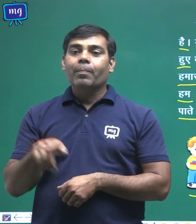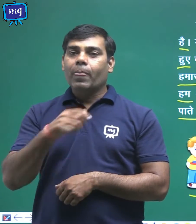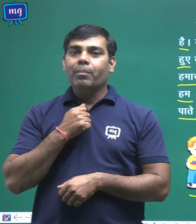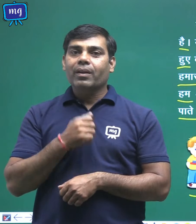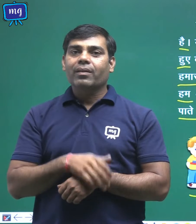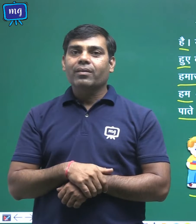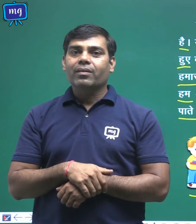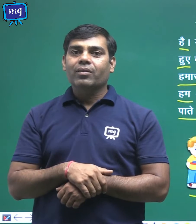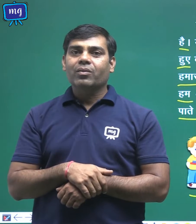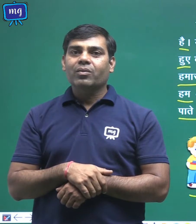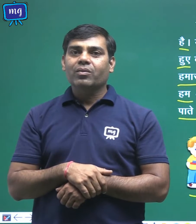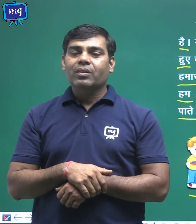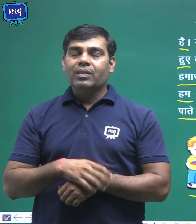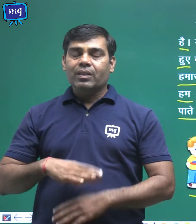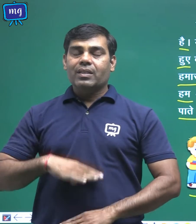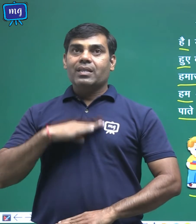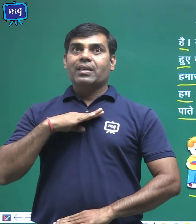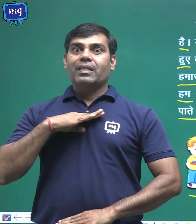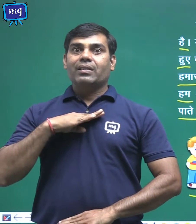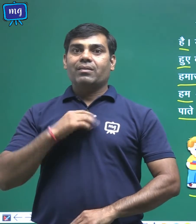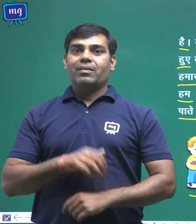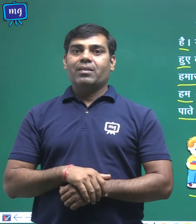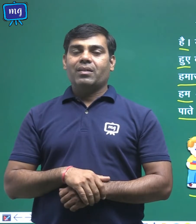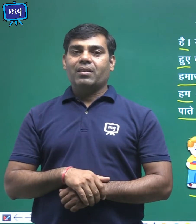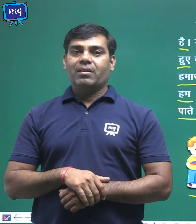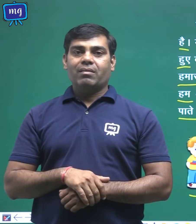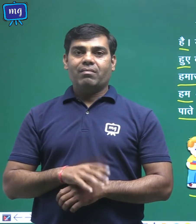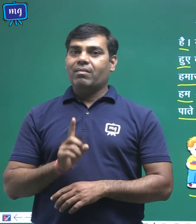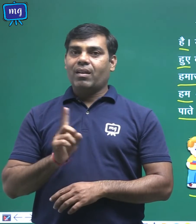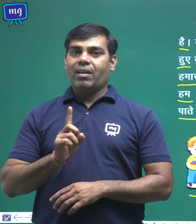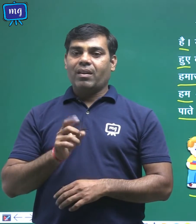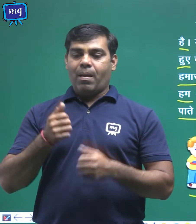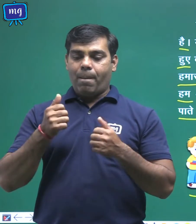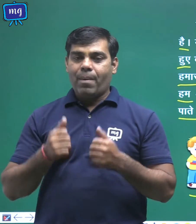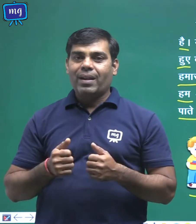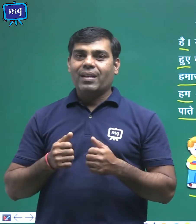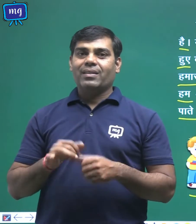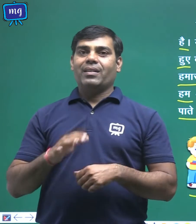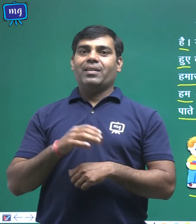हमें संतुष्ट नहीं बैठना चाहिए।